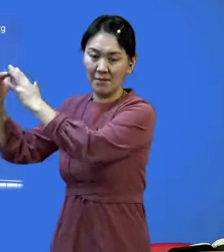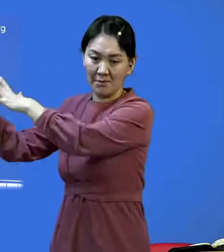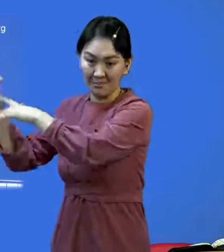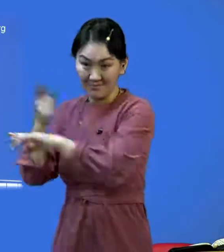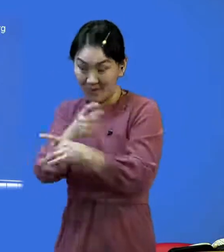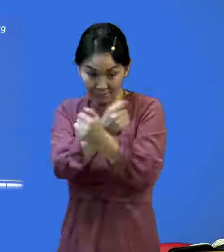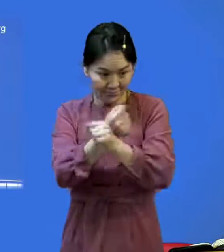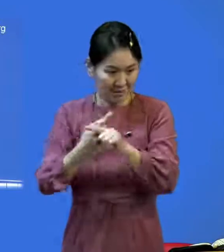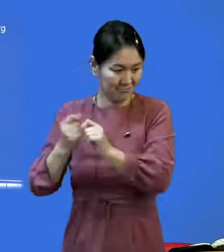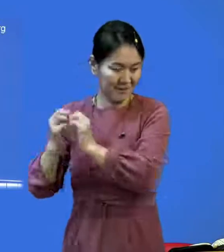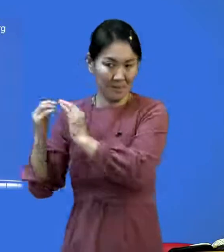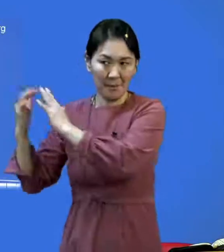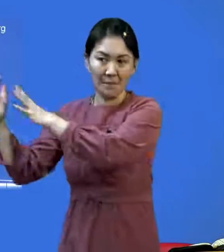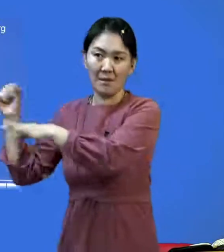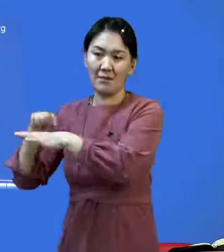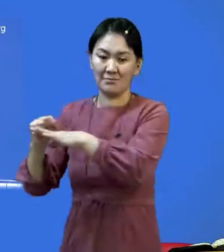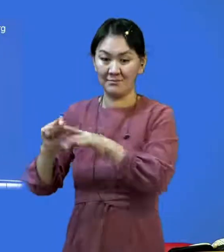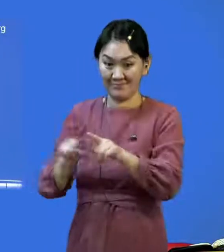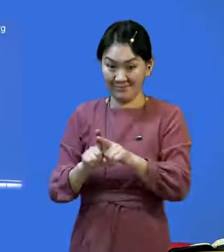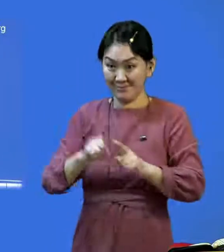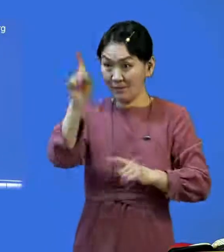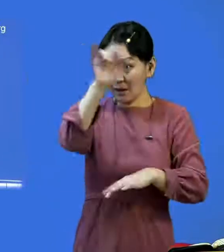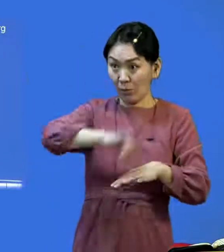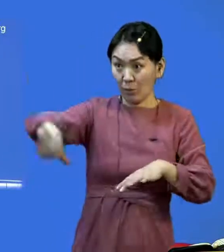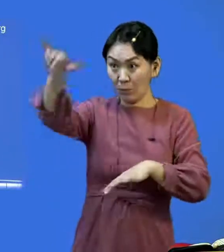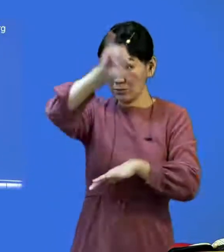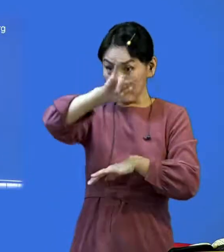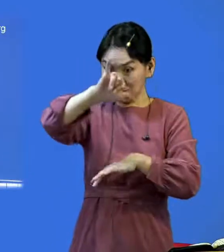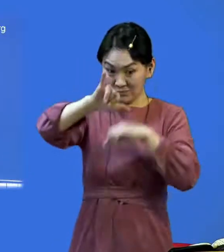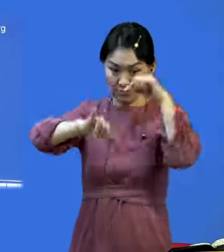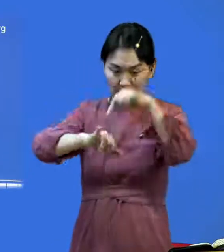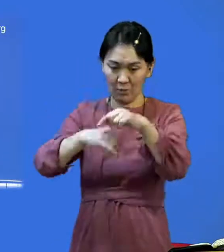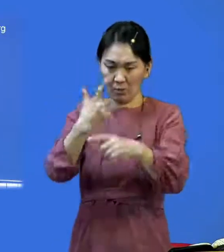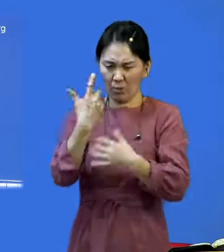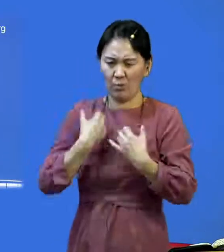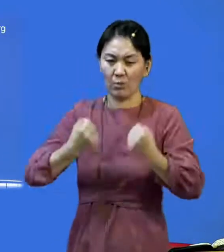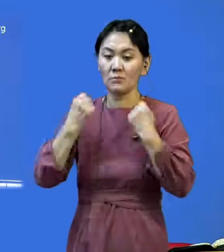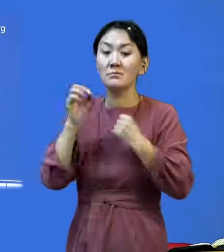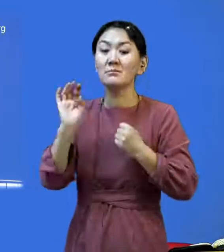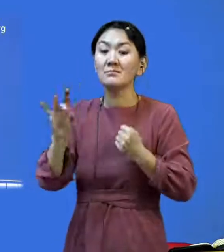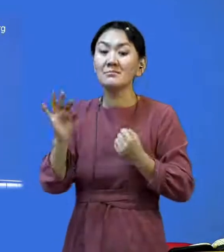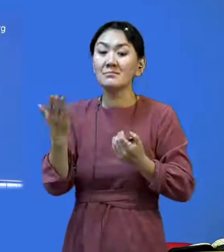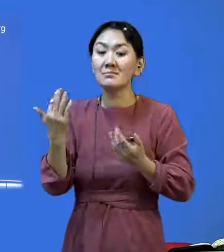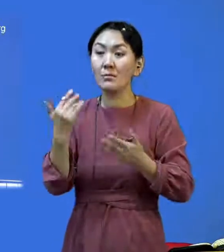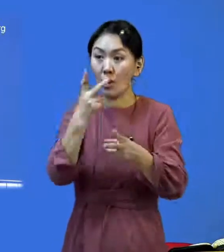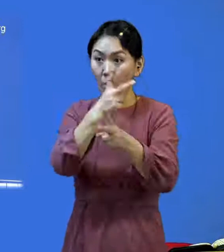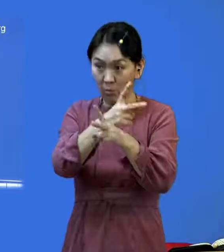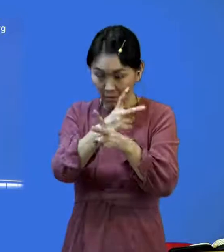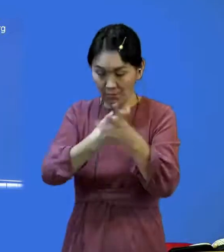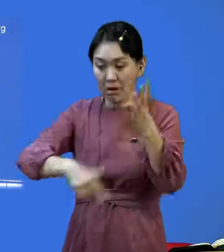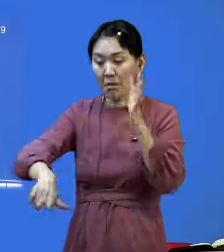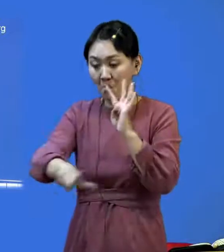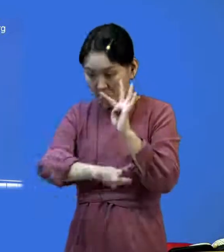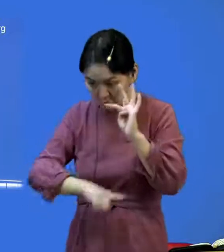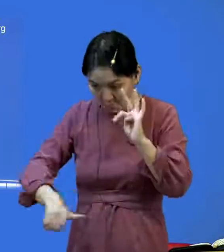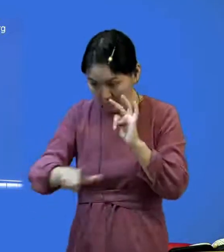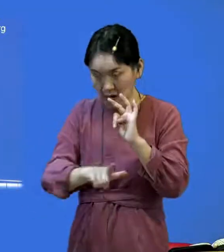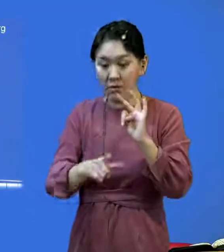Тийм ээ одоо нэг ус оршин байхад гурван хүчин зүйл тийм ээ. Тийм ээ хууль байна, газар нутаг